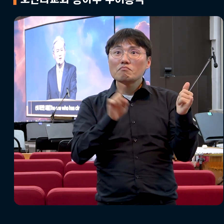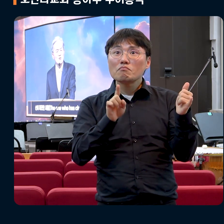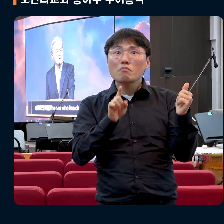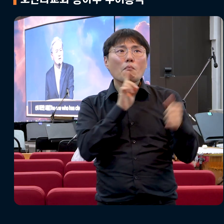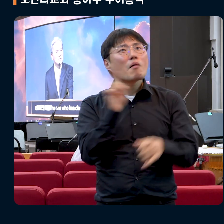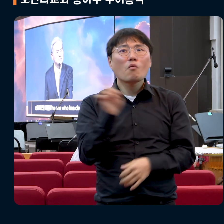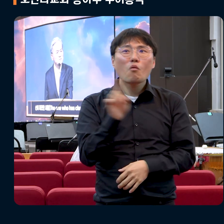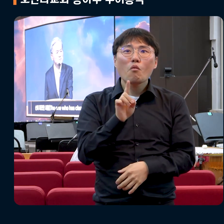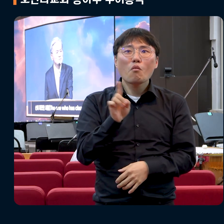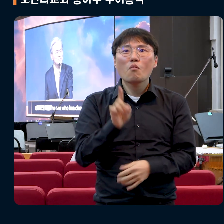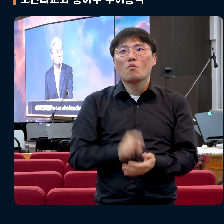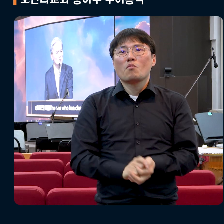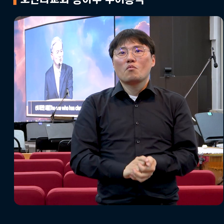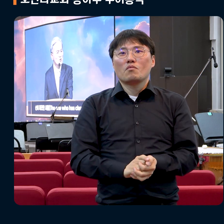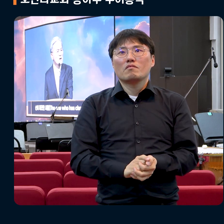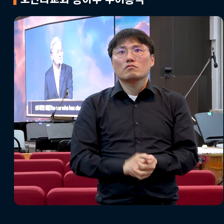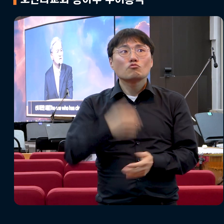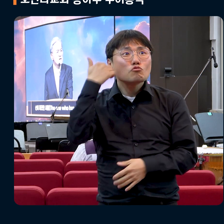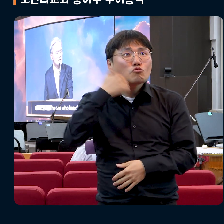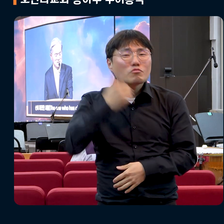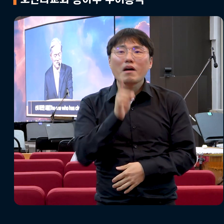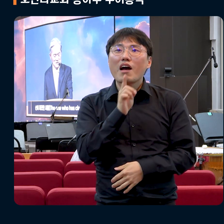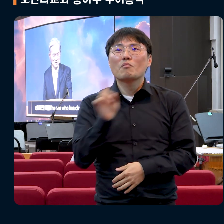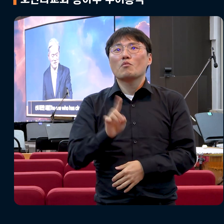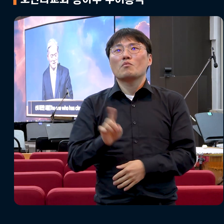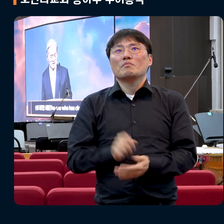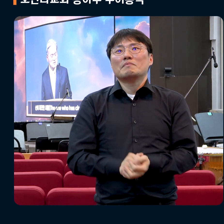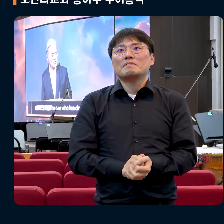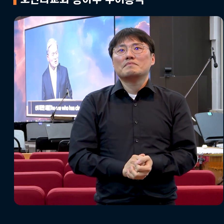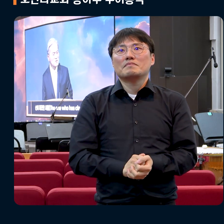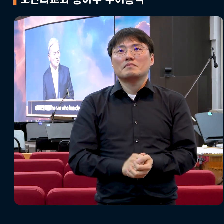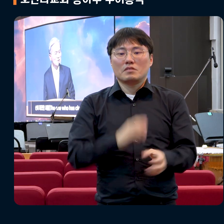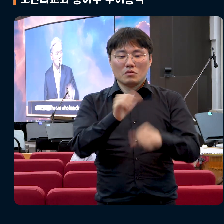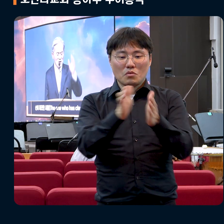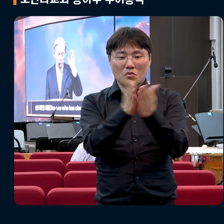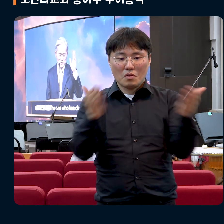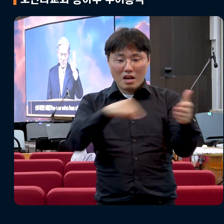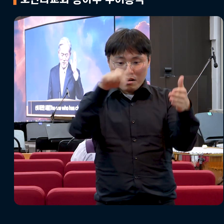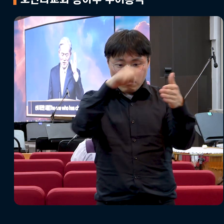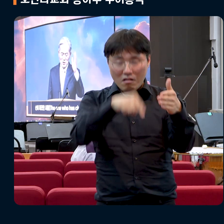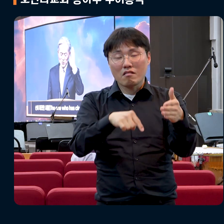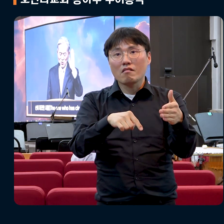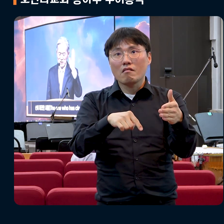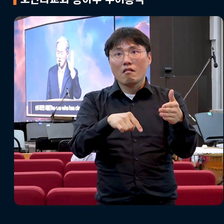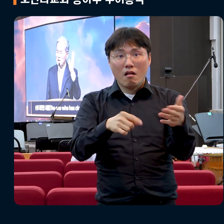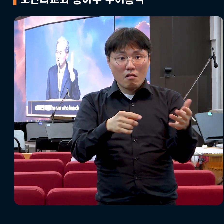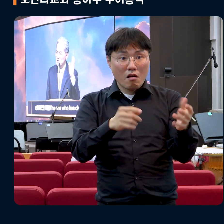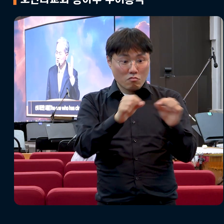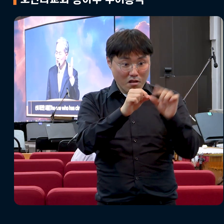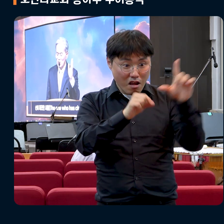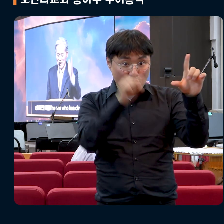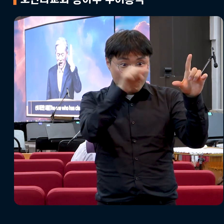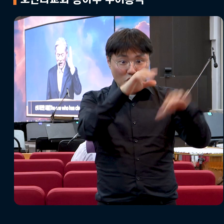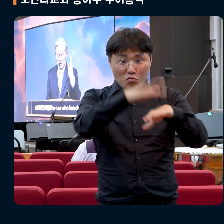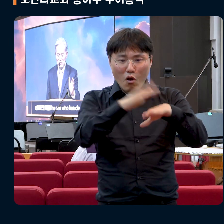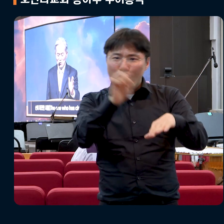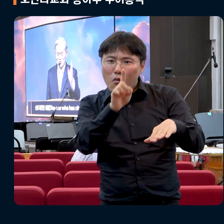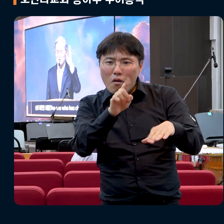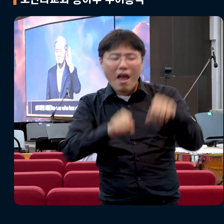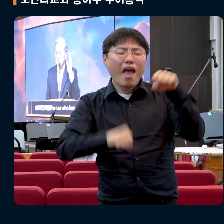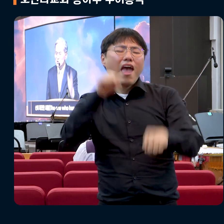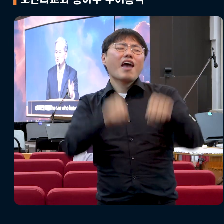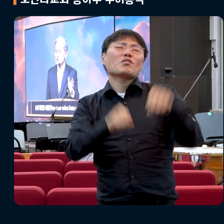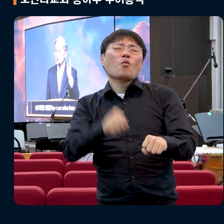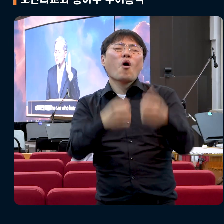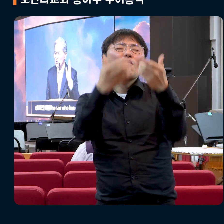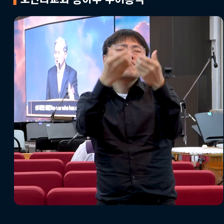무엇을 말하는 걸까요? 누구를 말합니까? 성경에서 많은 부분 손이라고 하는 것은요,